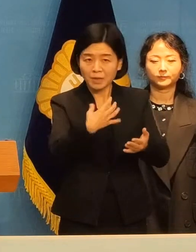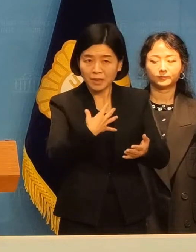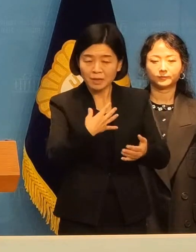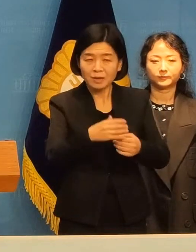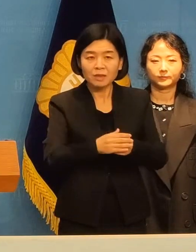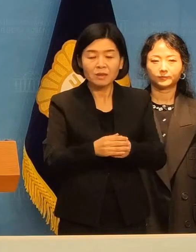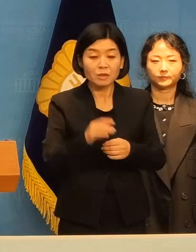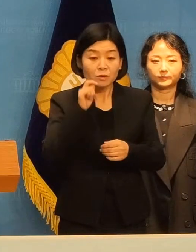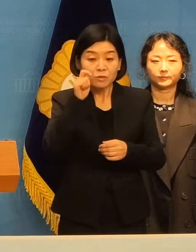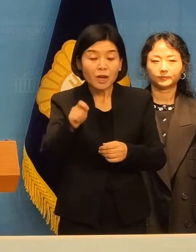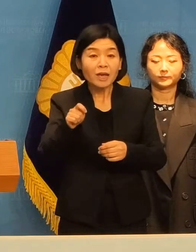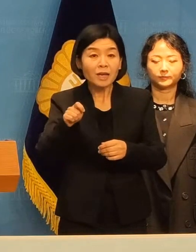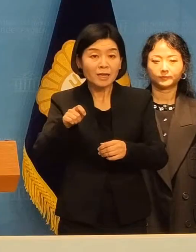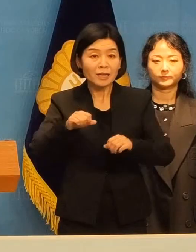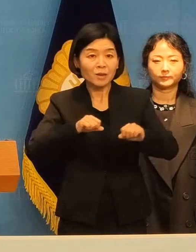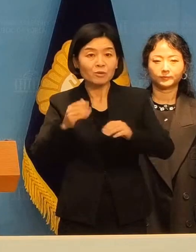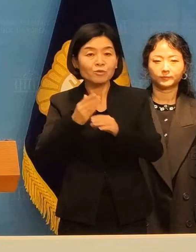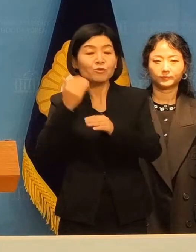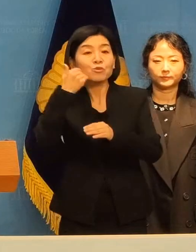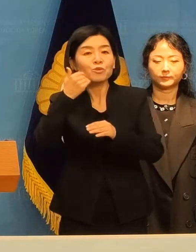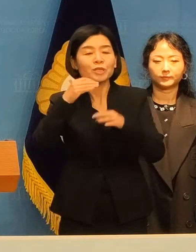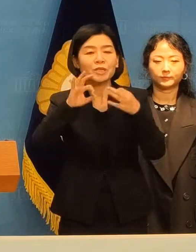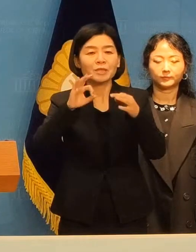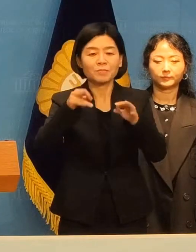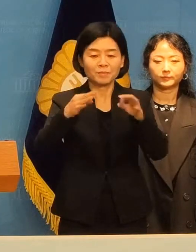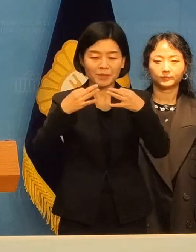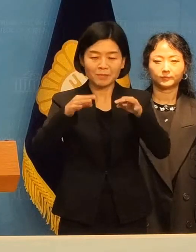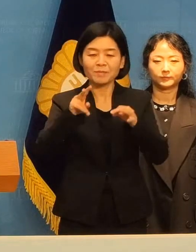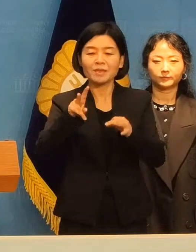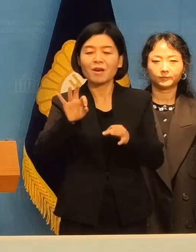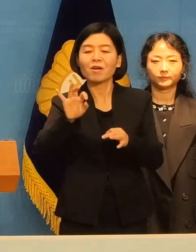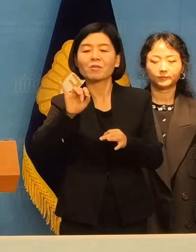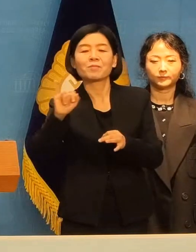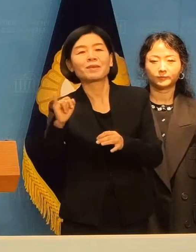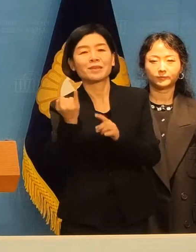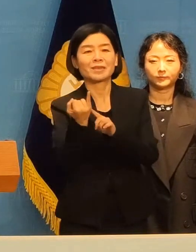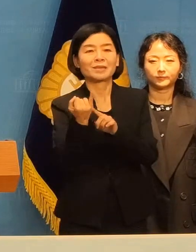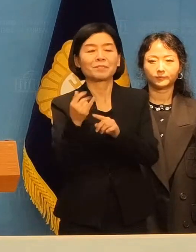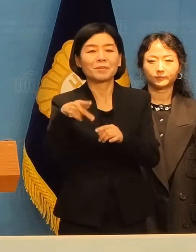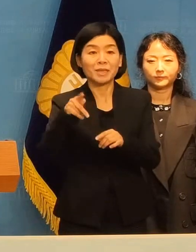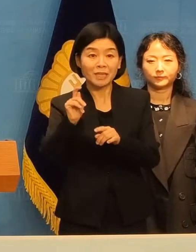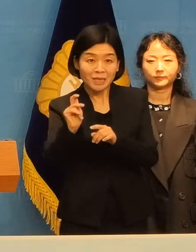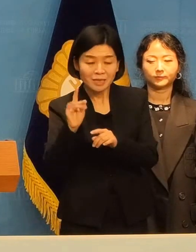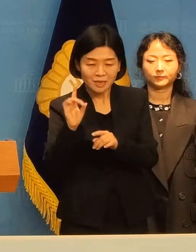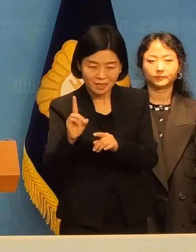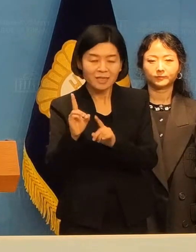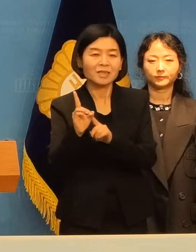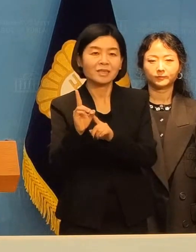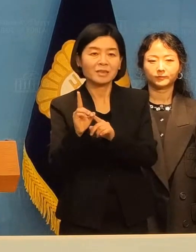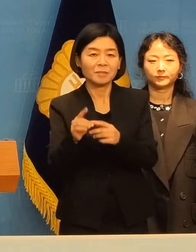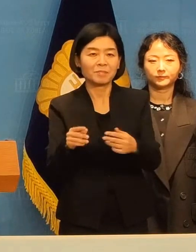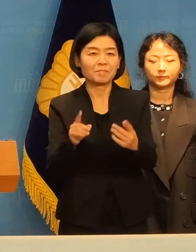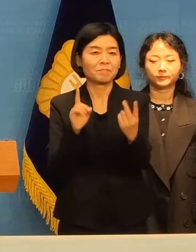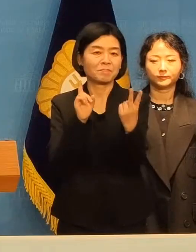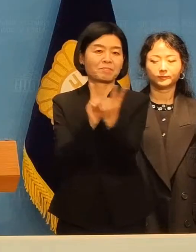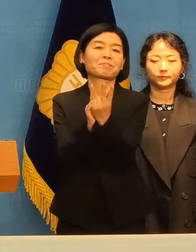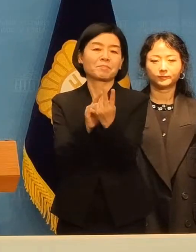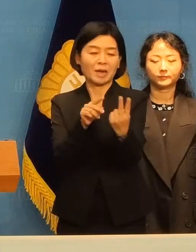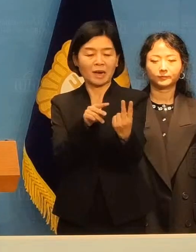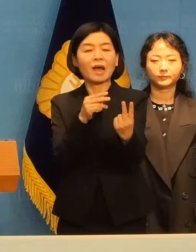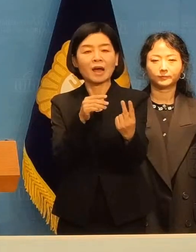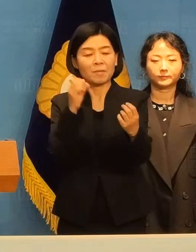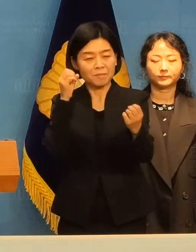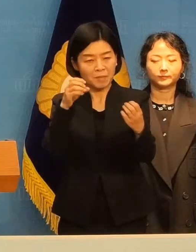현지에서 활동 중인 김영미 PD가 그들을 직접 만나 확인했습니다. 이들의 호소는